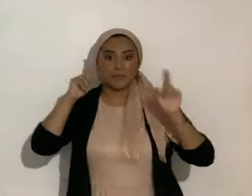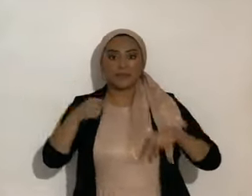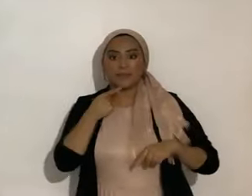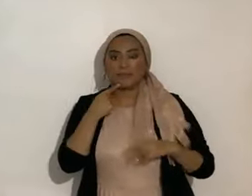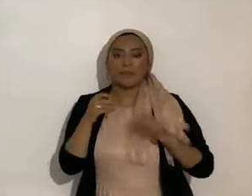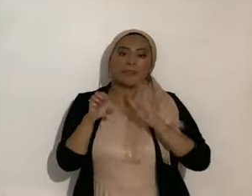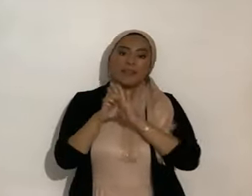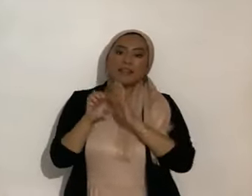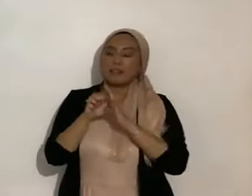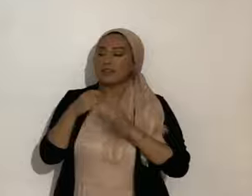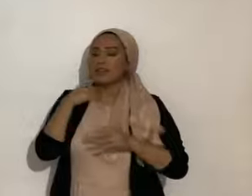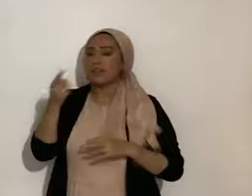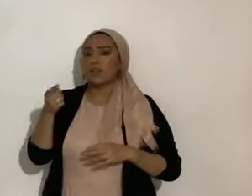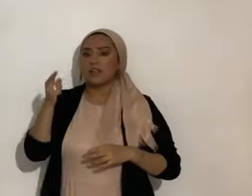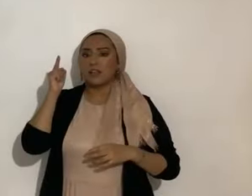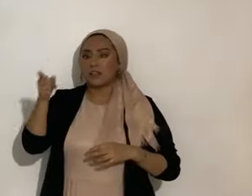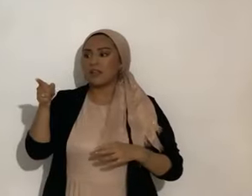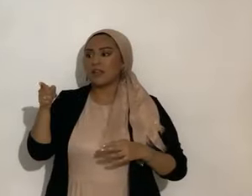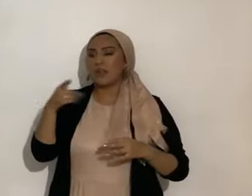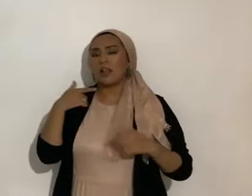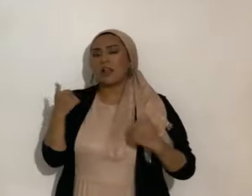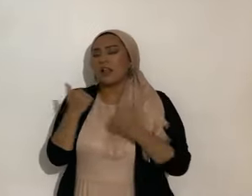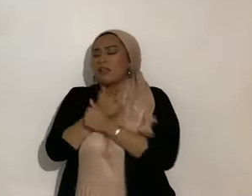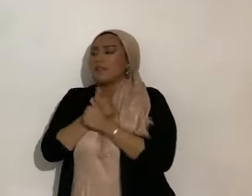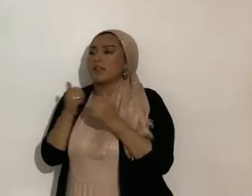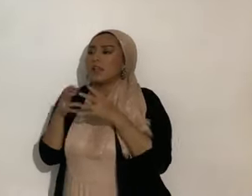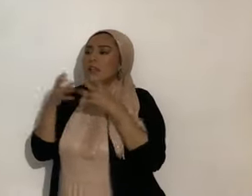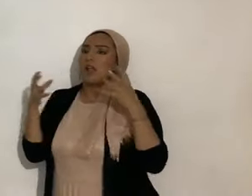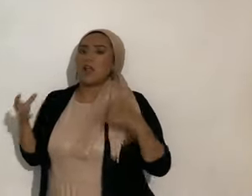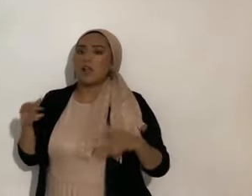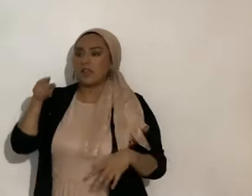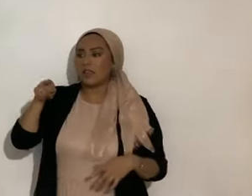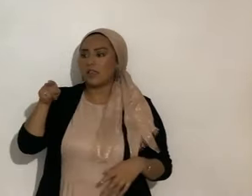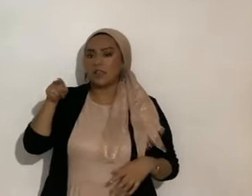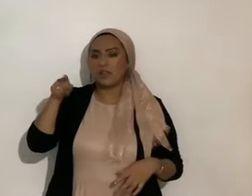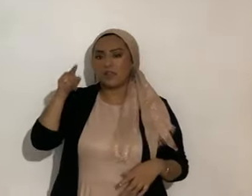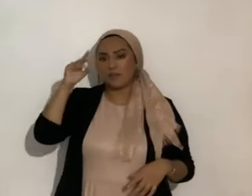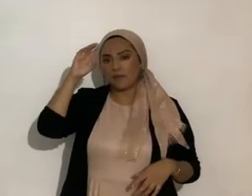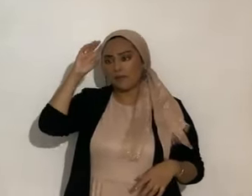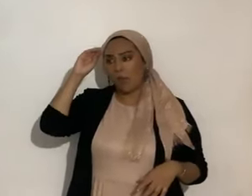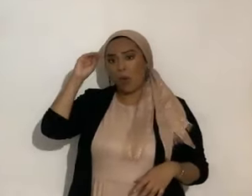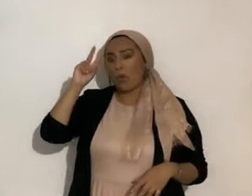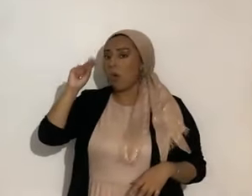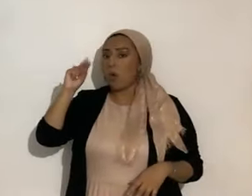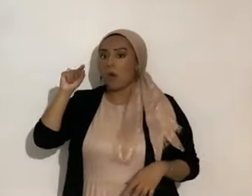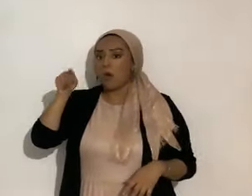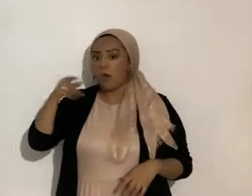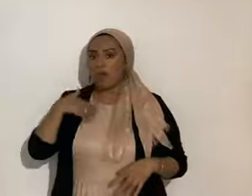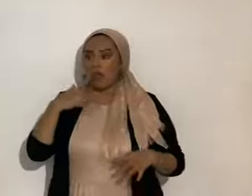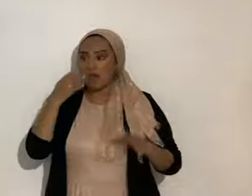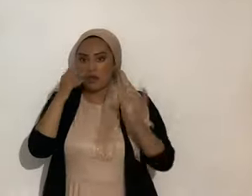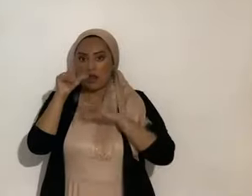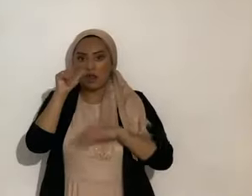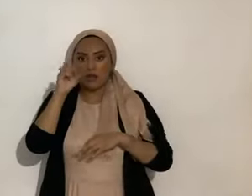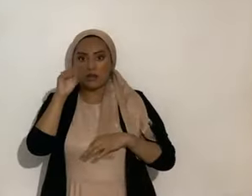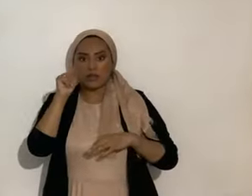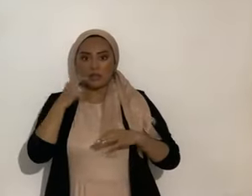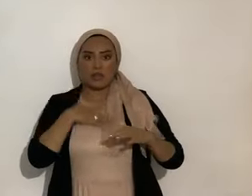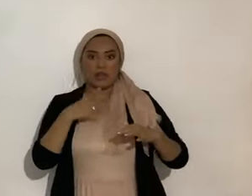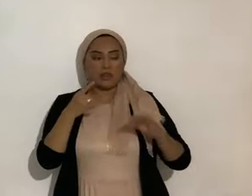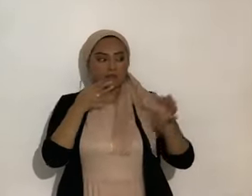por ejemplo, le dicen, es que es muy enamoradizo ese muchacho. No, es que es un lujurioso, es un fornicario,